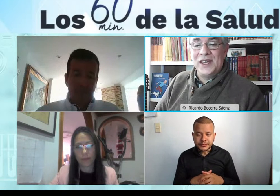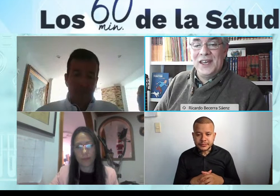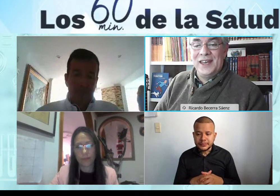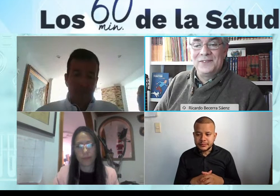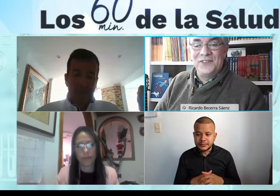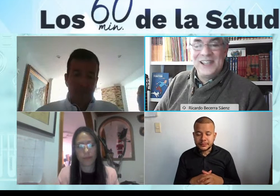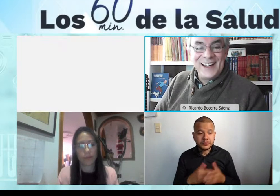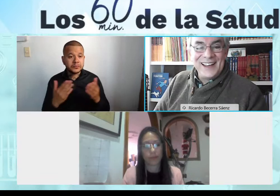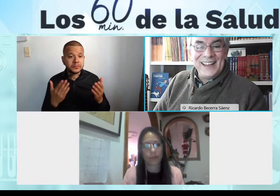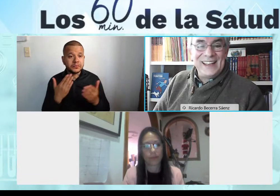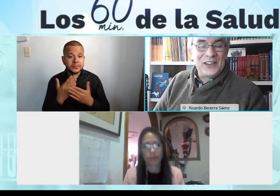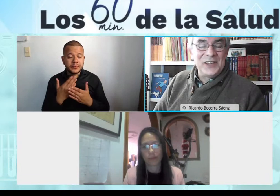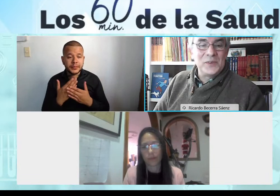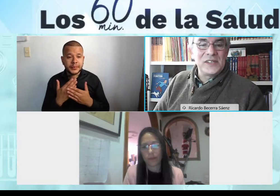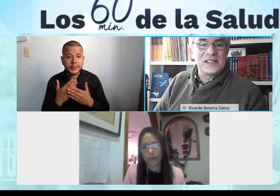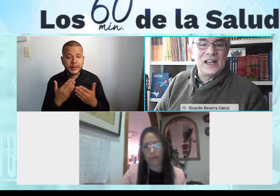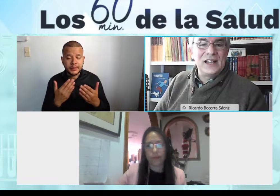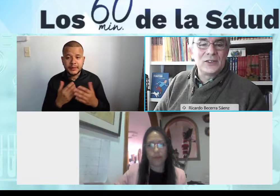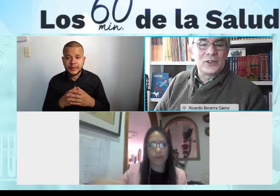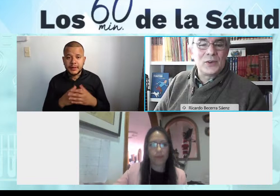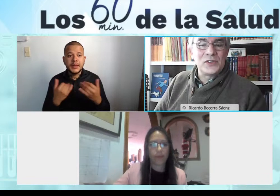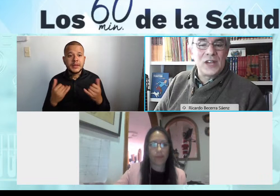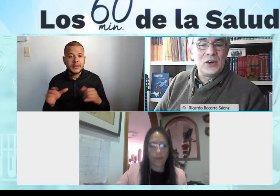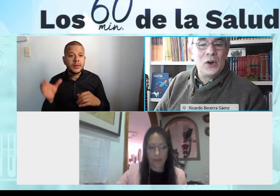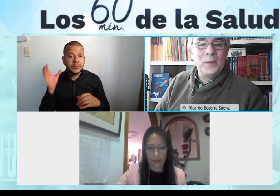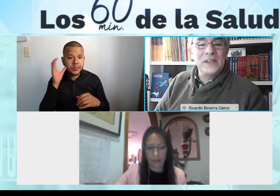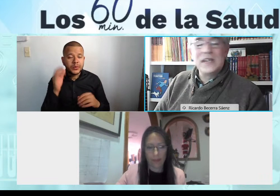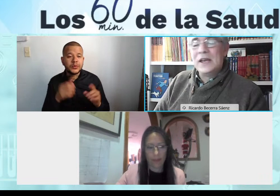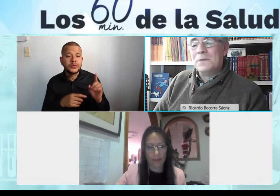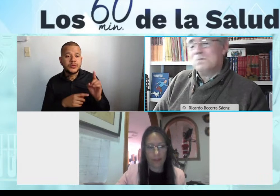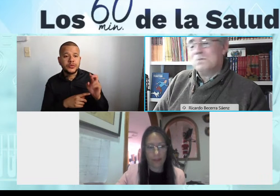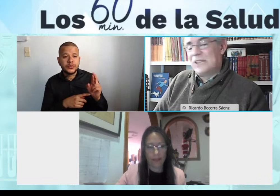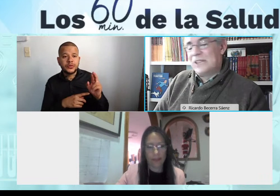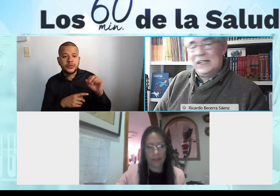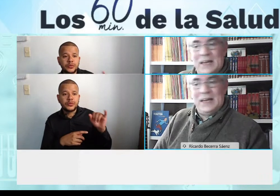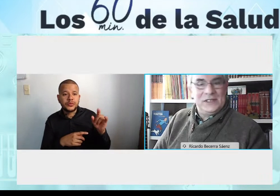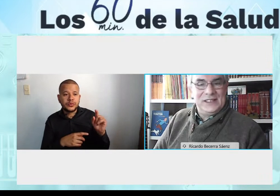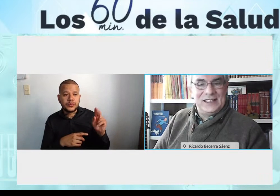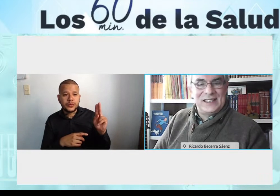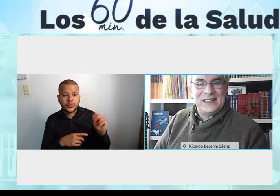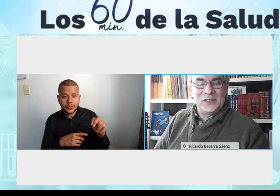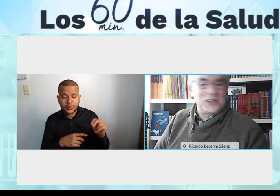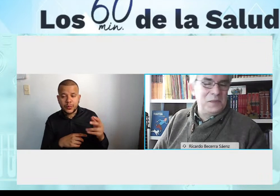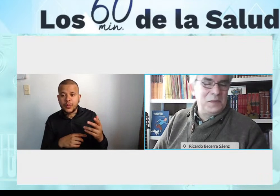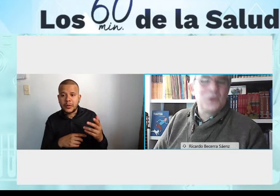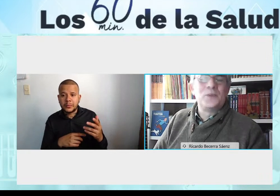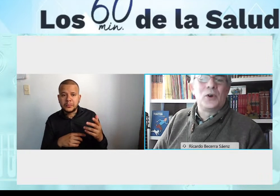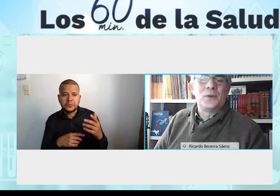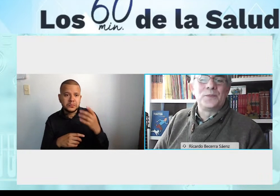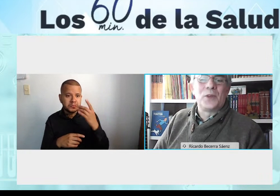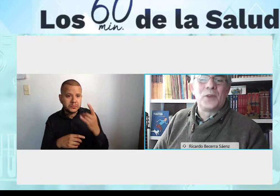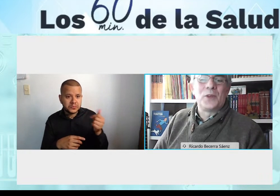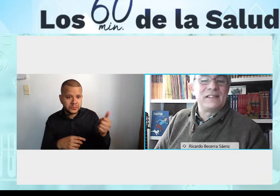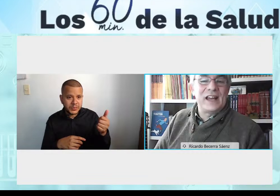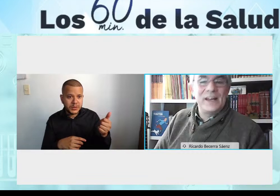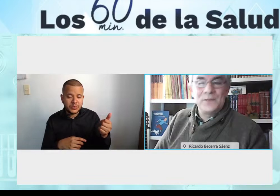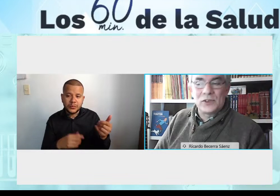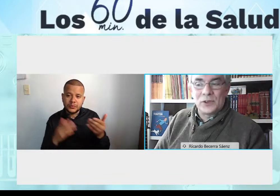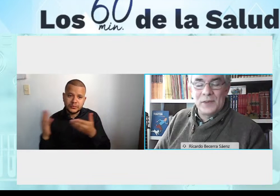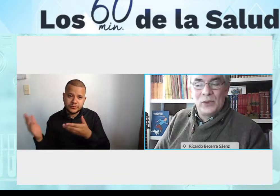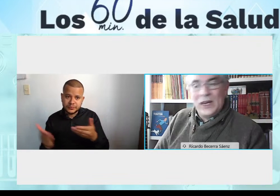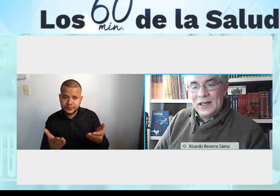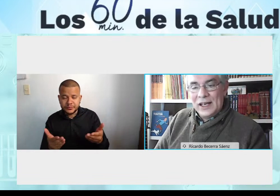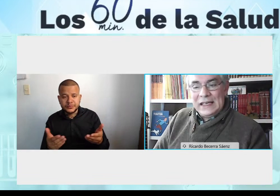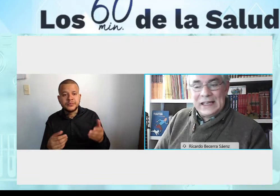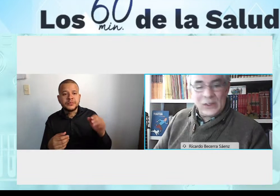tenemos en fila y ya lo tenemos en sala al doctor Juan Gonzalo López. Sería pues interesante que usted mismo lo presentara,